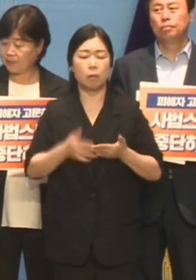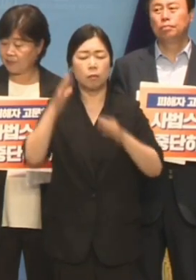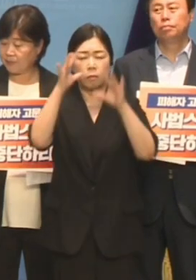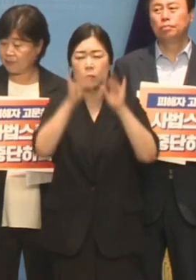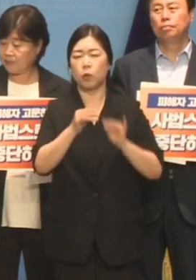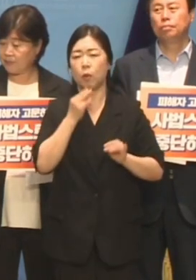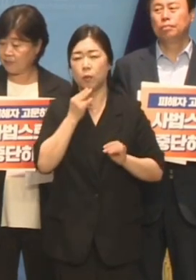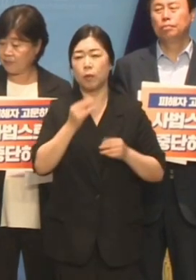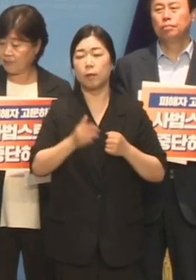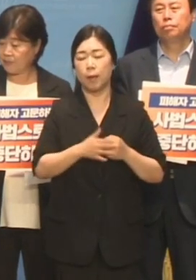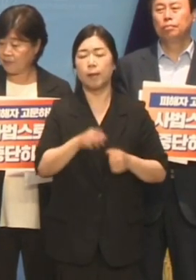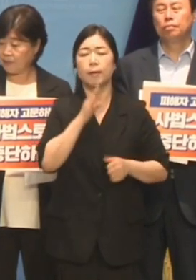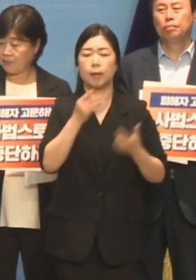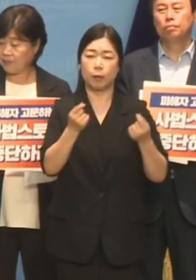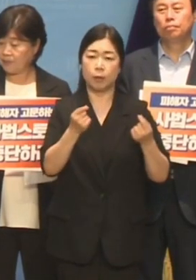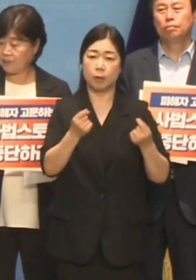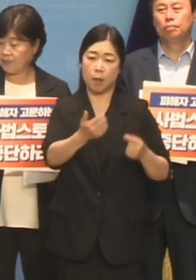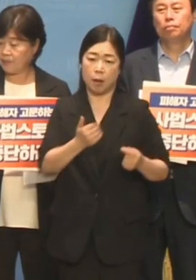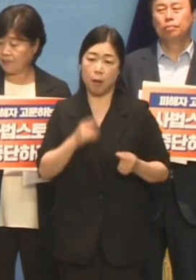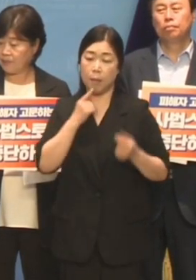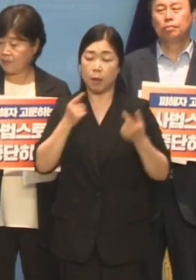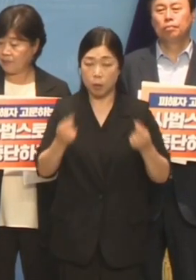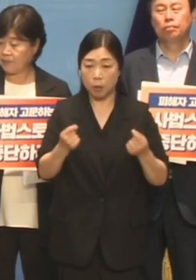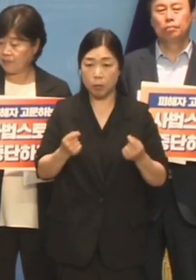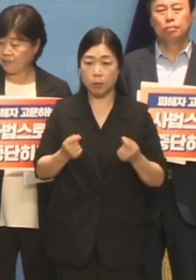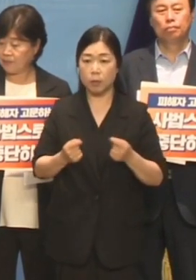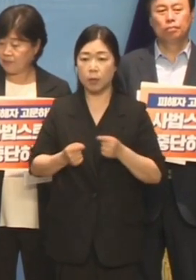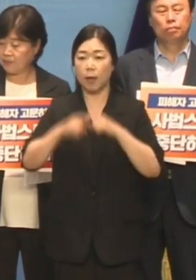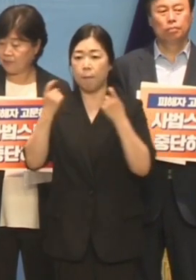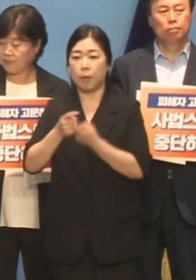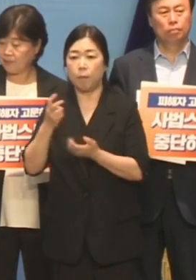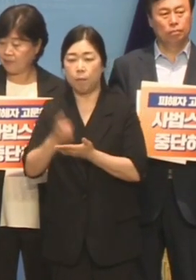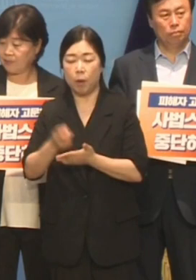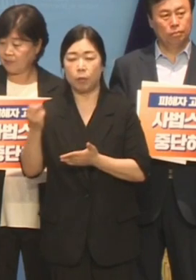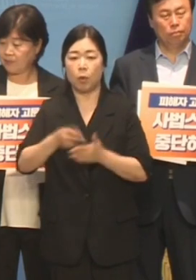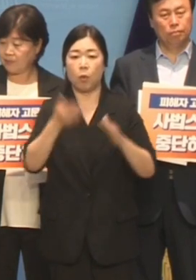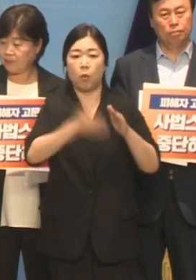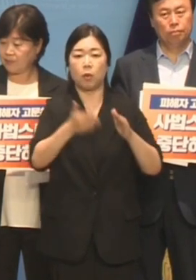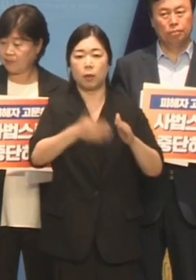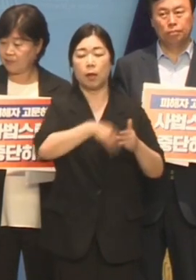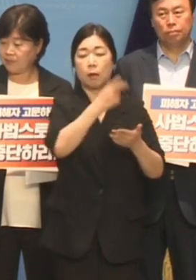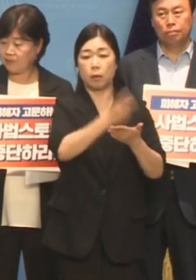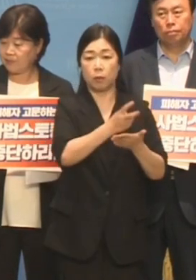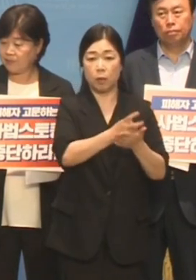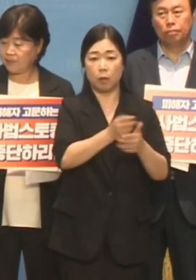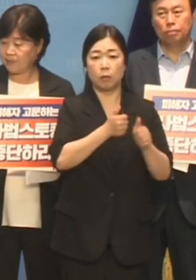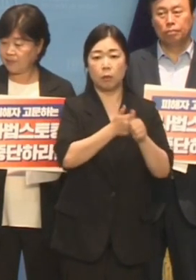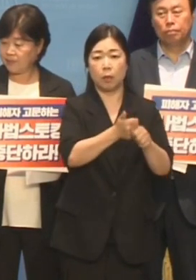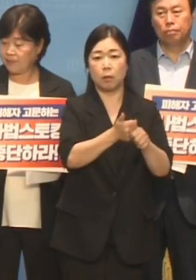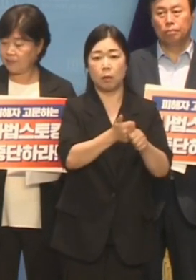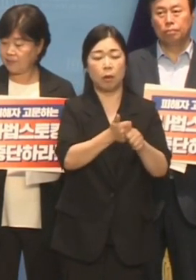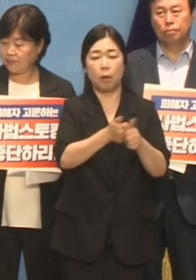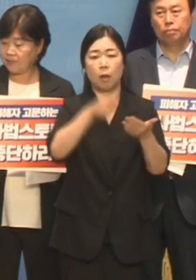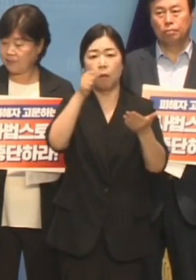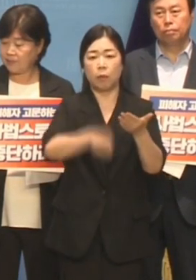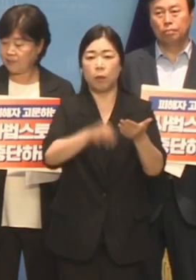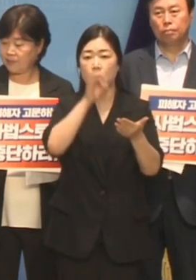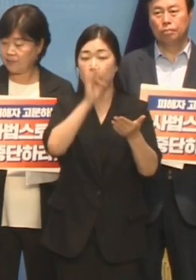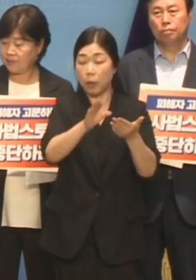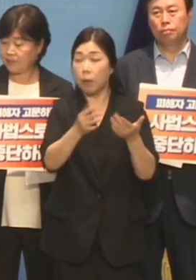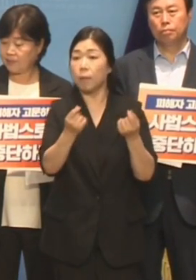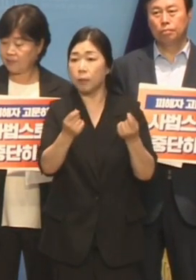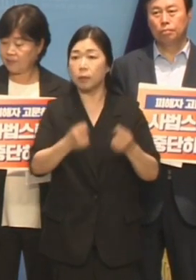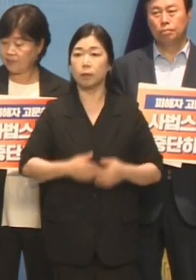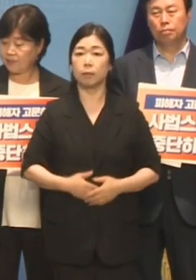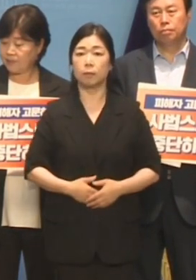때문에 당연히 아까 말씀드렸던 민법과 공탁 관련된 법원의 규정에 의해서 불수리 될 수밖에 없는